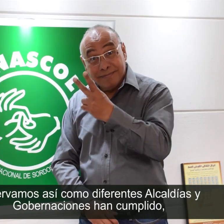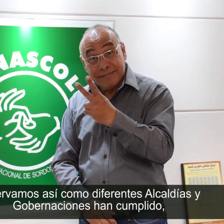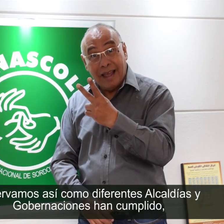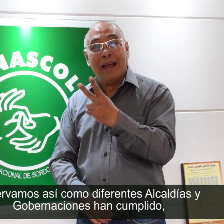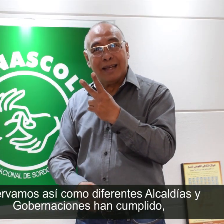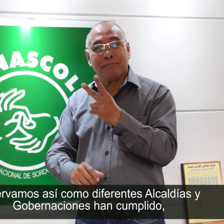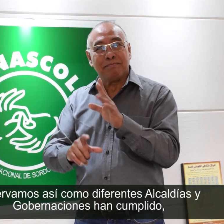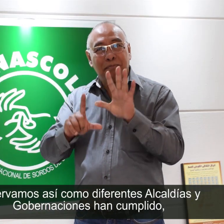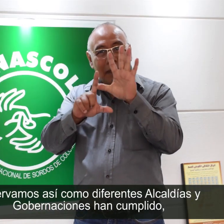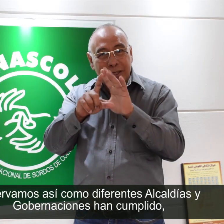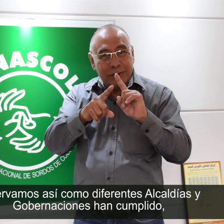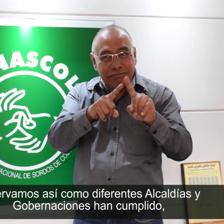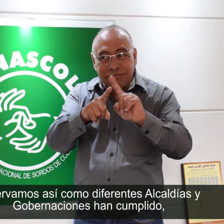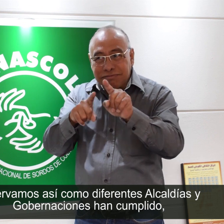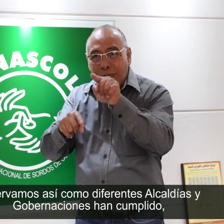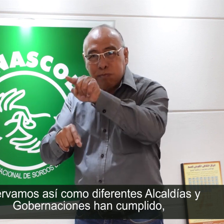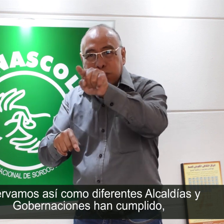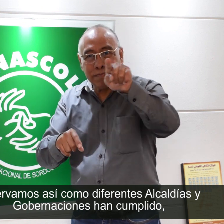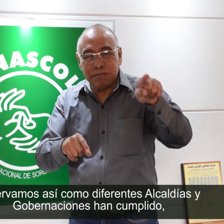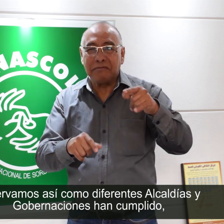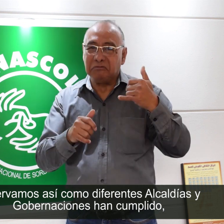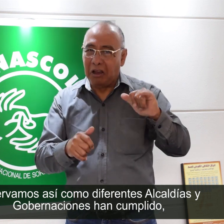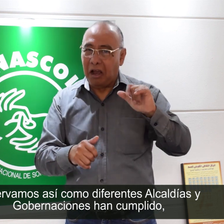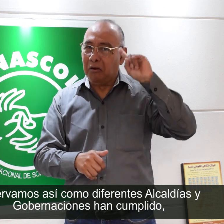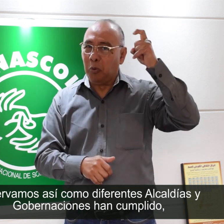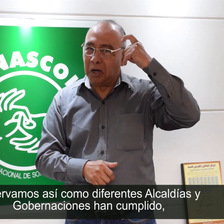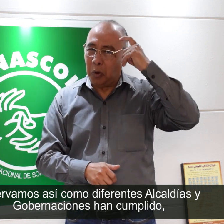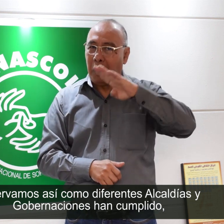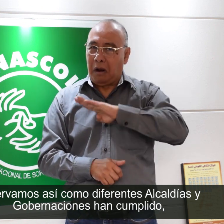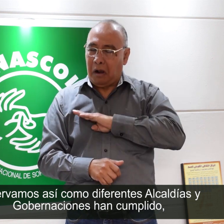Observamos así como diferentes alcaldías y gobernaciones han cumplido.